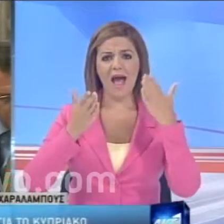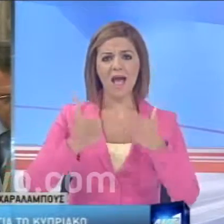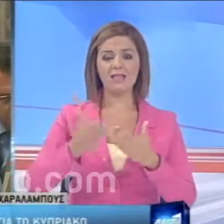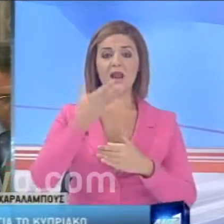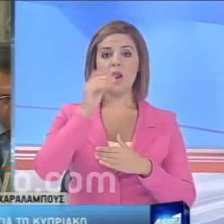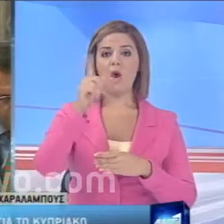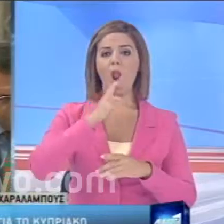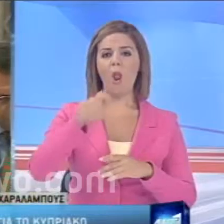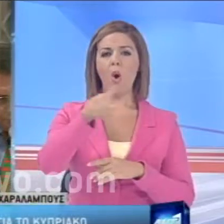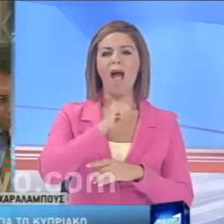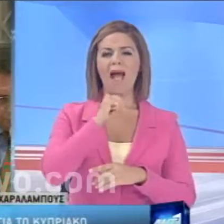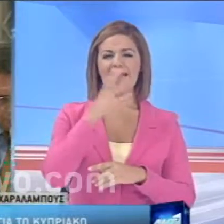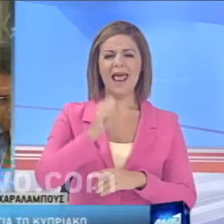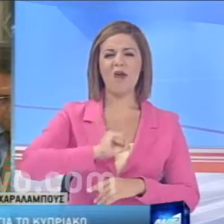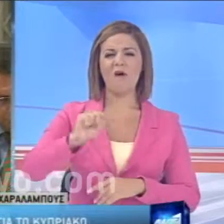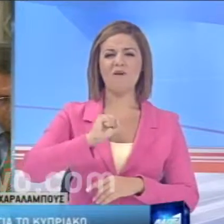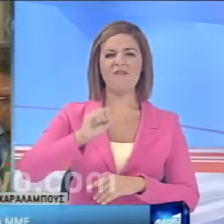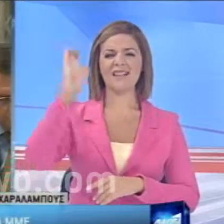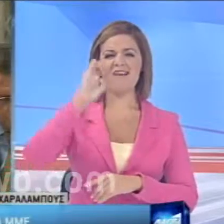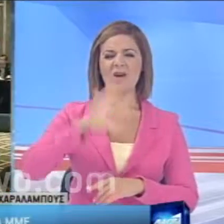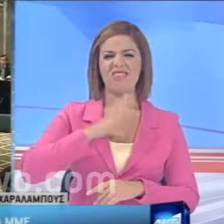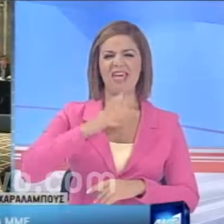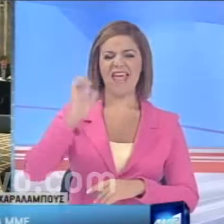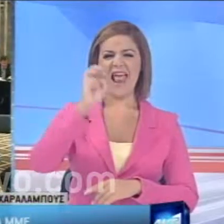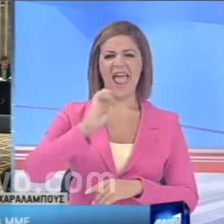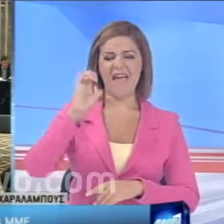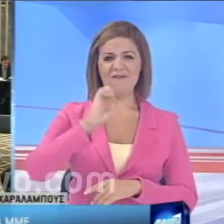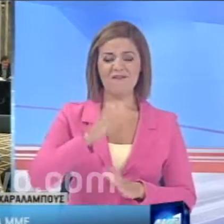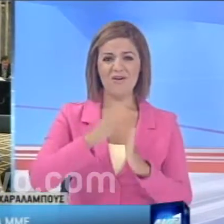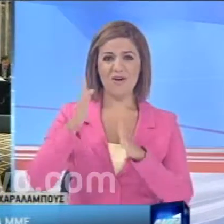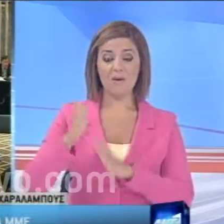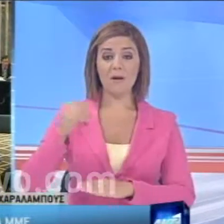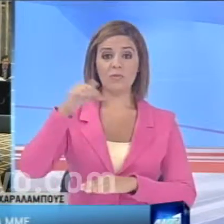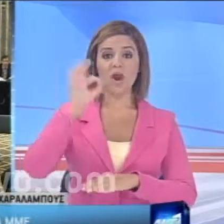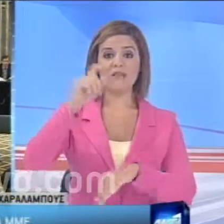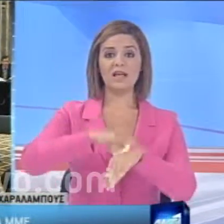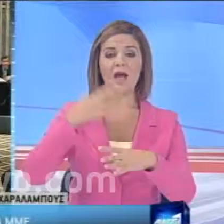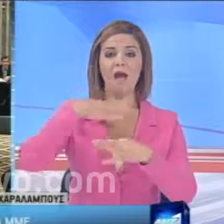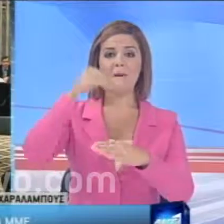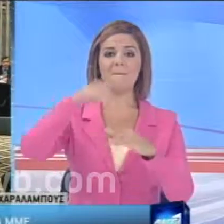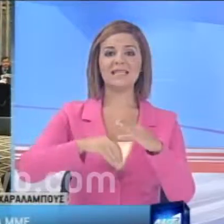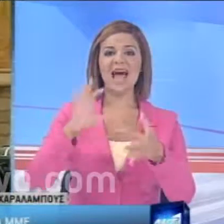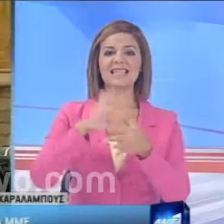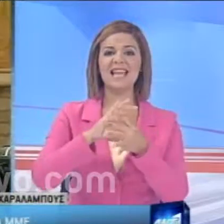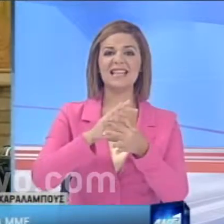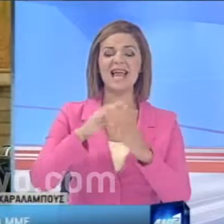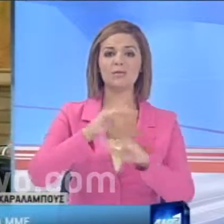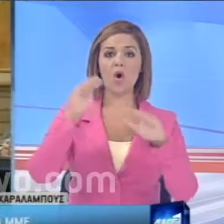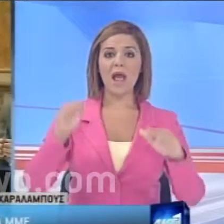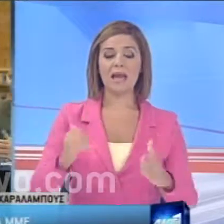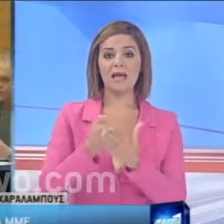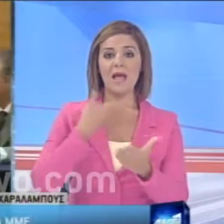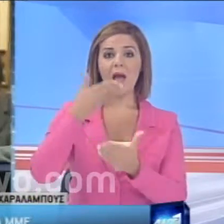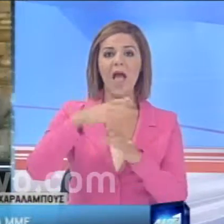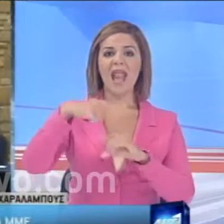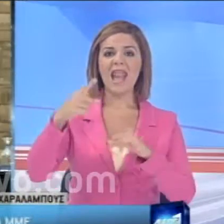στην ευρωφοβία που πλήττει κάποιους. Παράλληλα, είπε ότι ήρθε η ώρα για ένταξη στο συνεταιρισμό για την ειρήνη, αλλά και για υποβολή αίτησης ένταξης